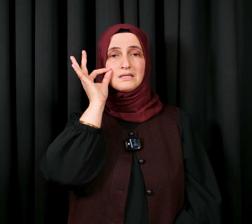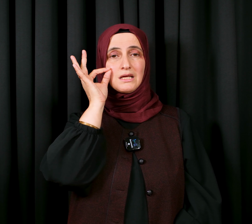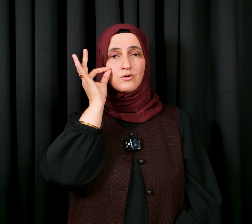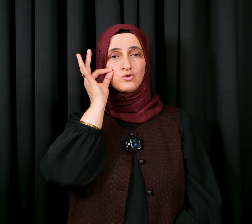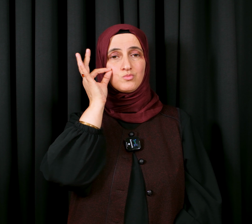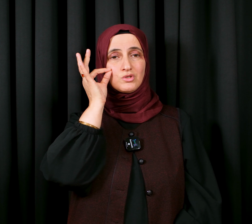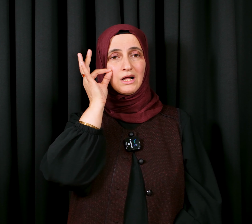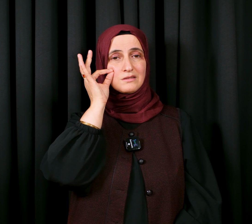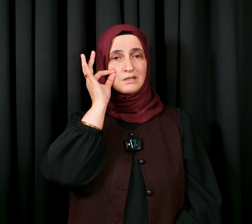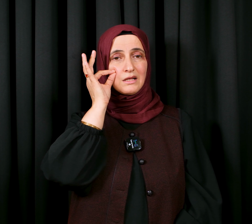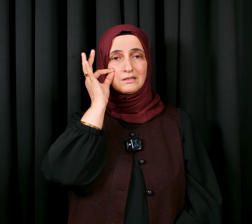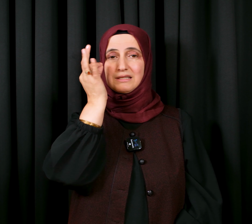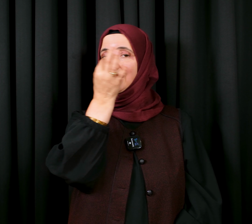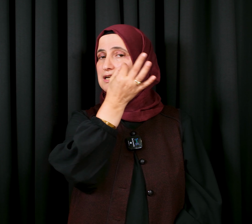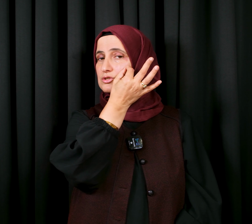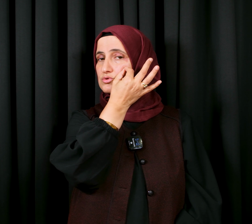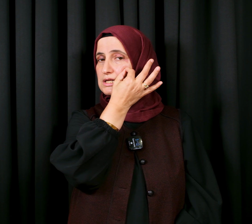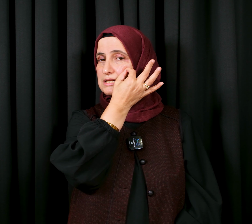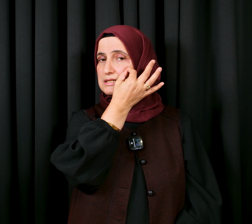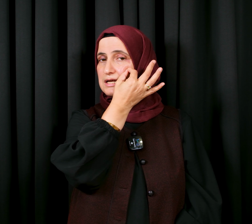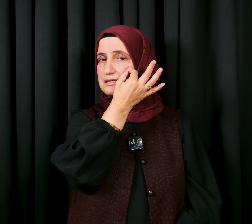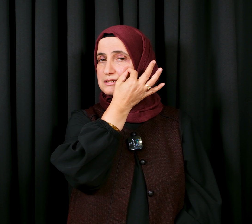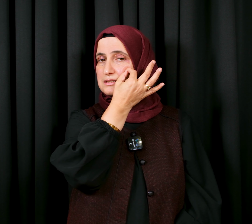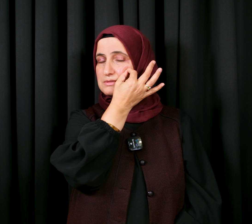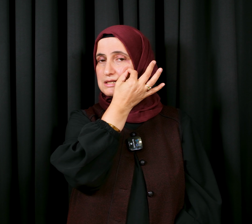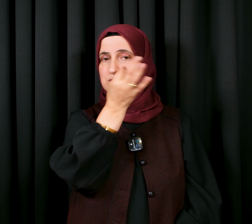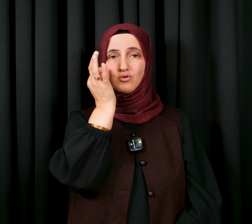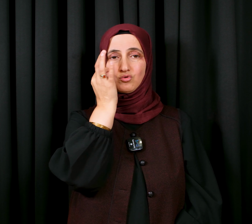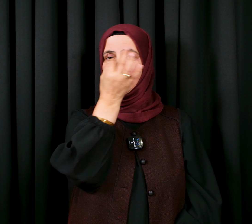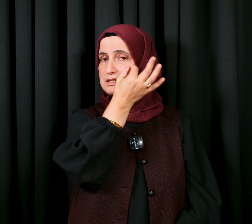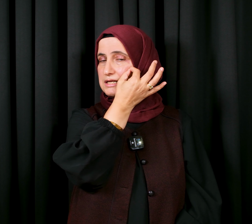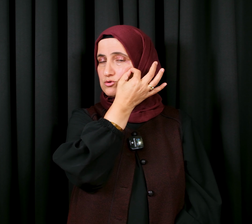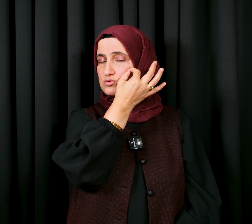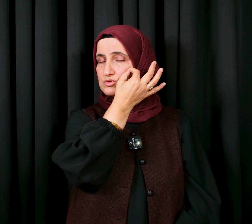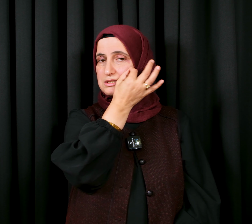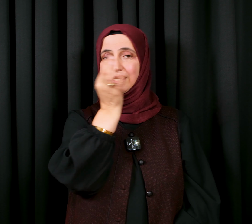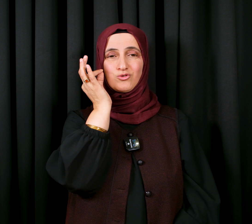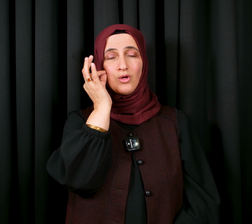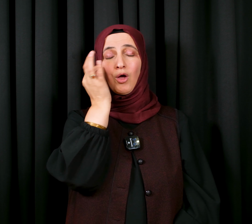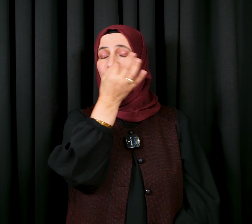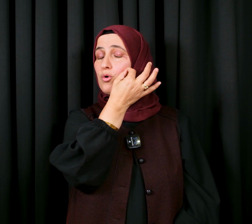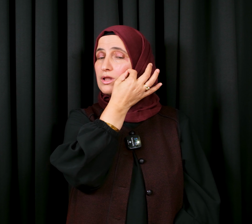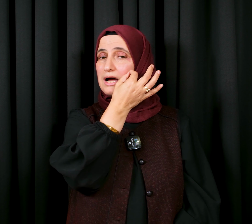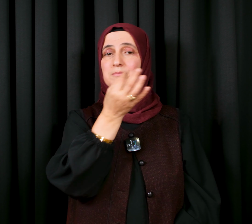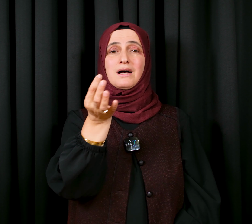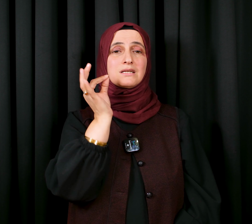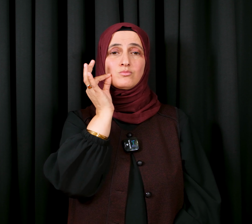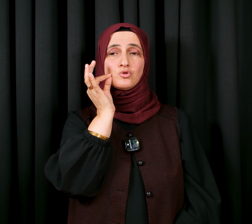gözümüzün altından diğer şu şekilde diğer yanımıza getiriyoruz. Şu şekilde diğer gözümüzün yanına getiriyoruz. Kolay. Bazen bu şu